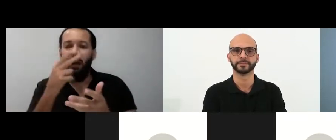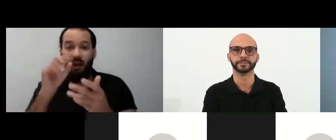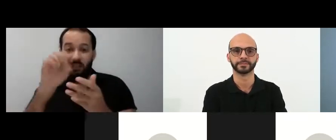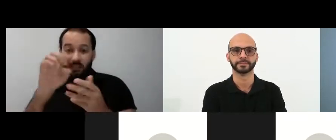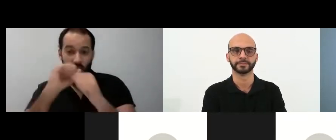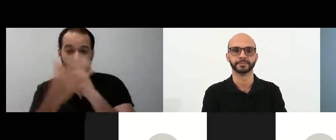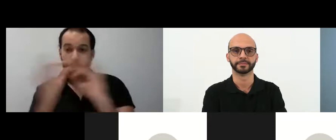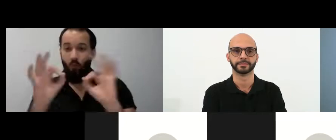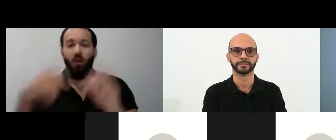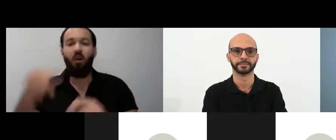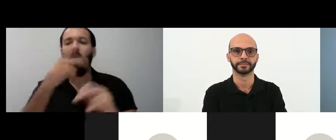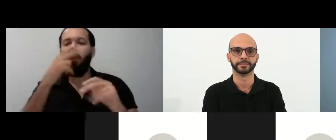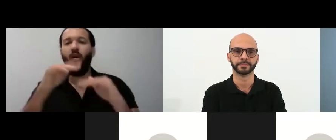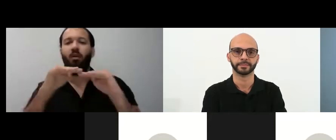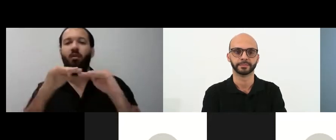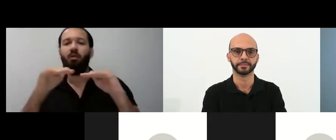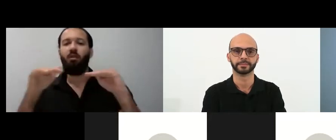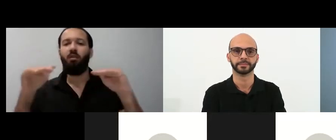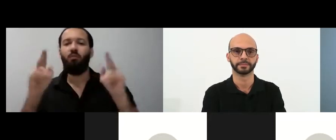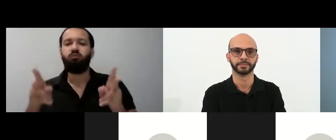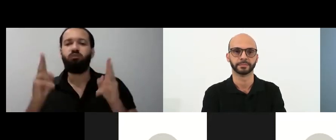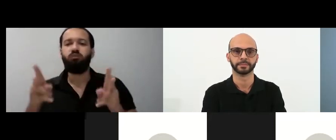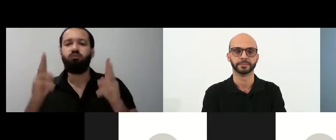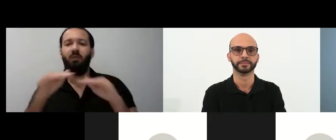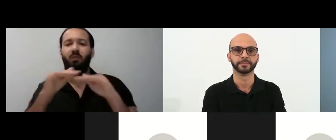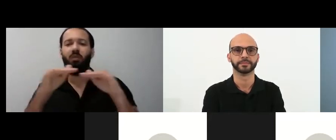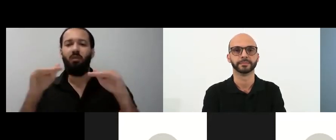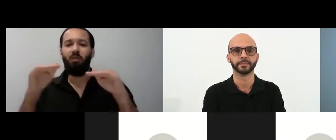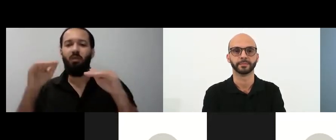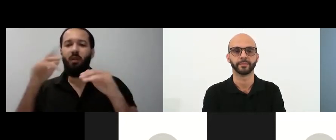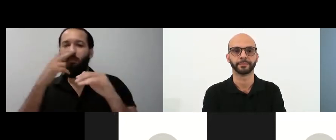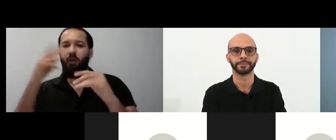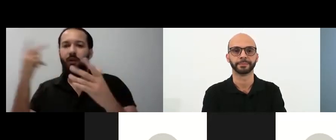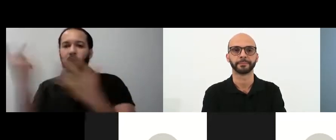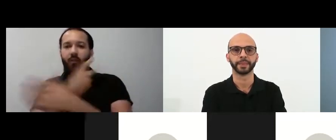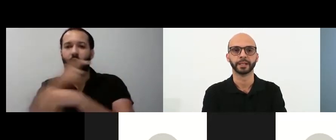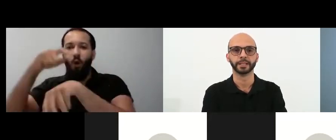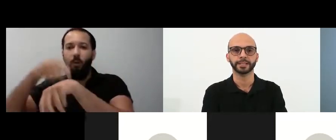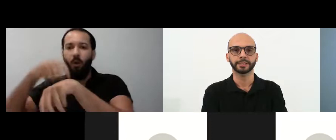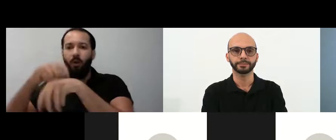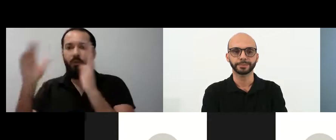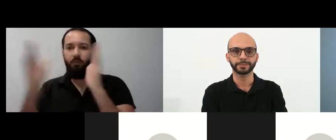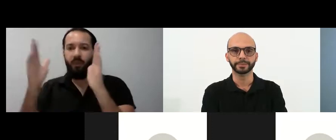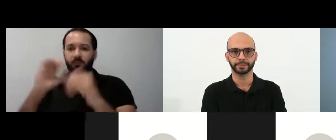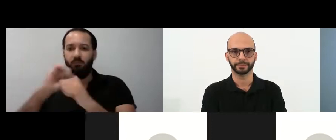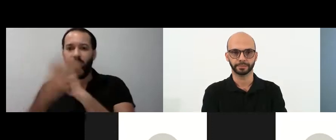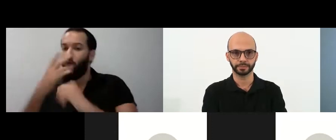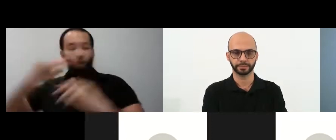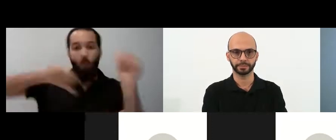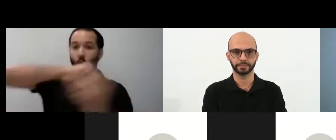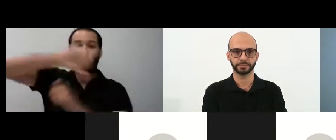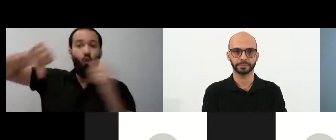pandemia hoje nos força essa adaptação. Então, nós não podemos estagnar, nós não podemos continuar na mesma. Nós